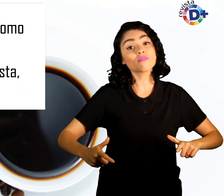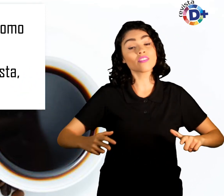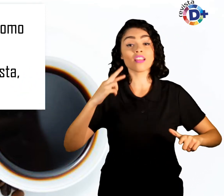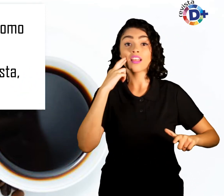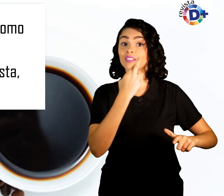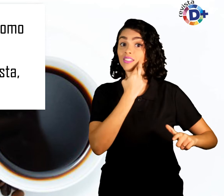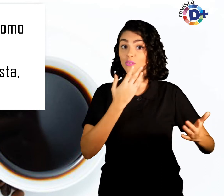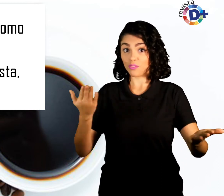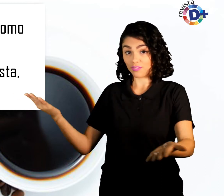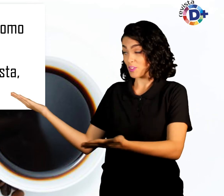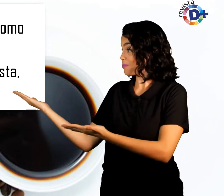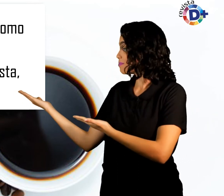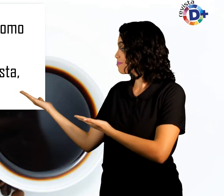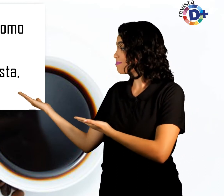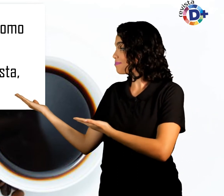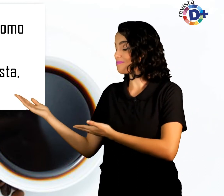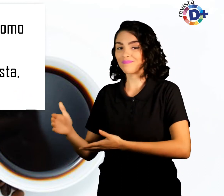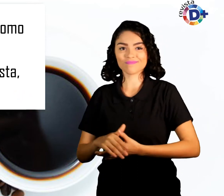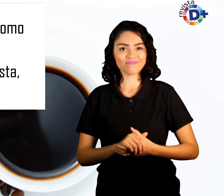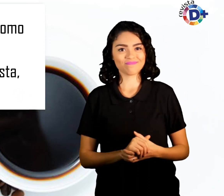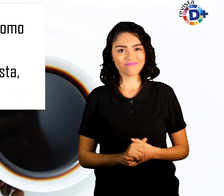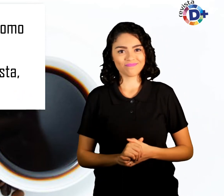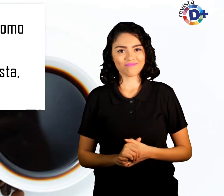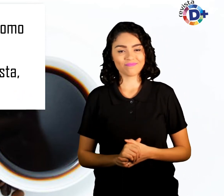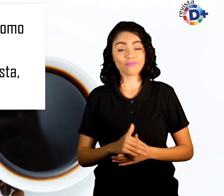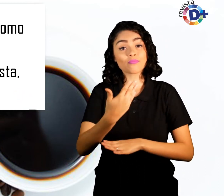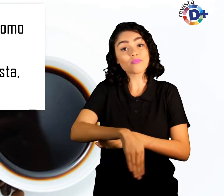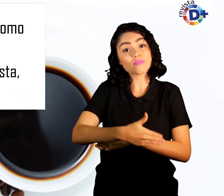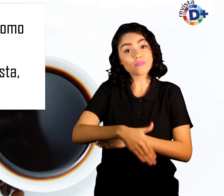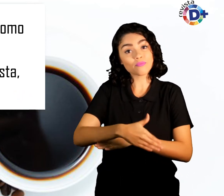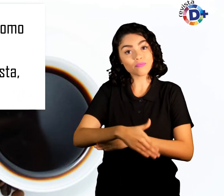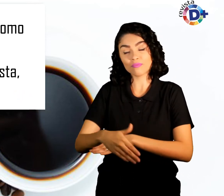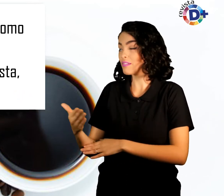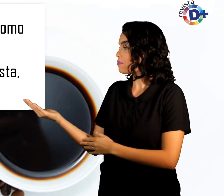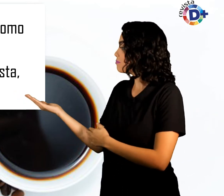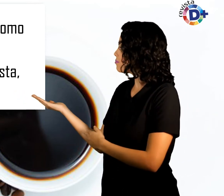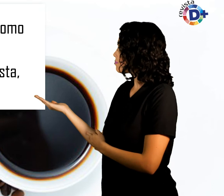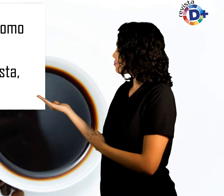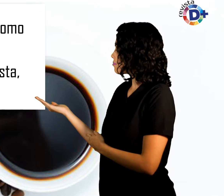como assim endereço com a augusta número 2